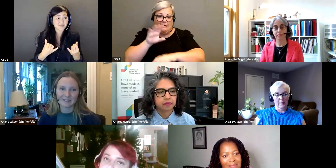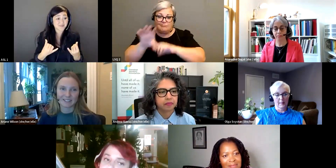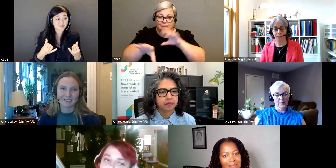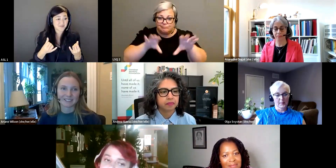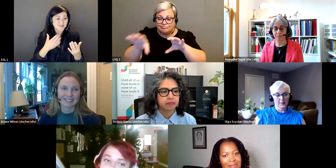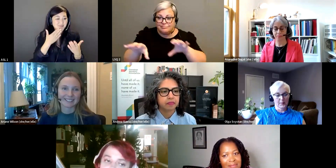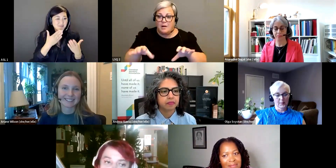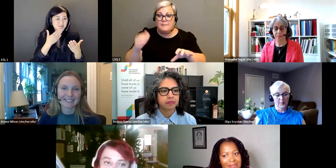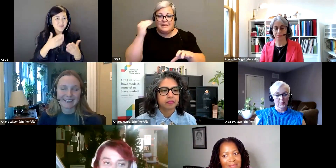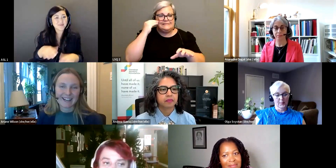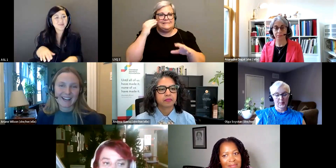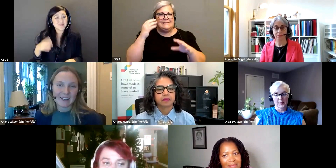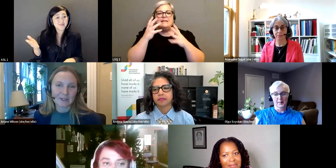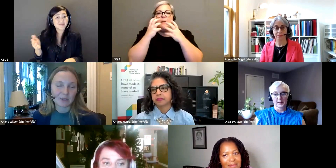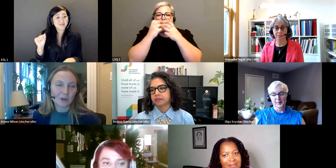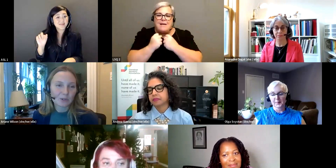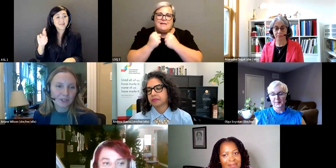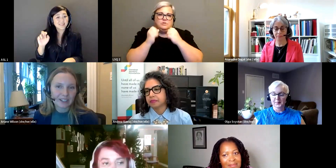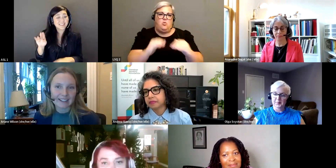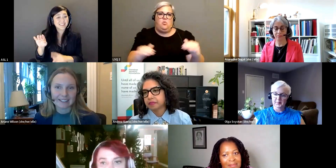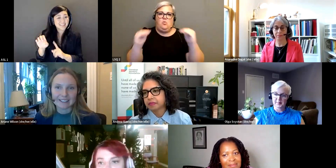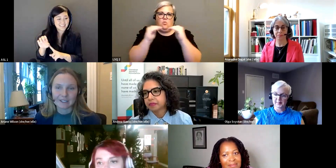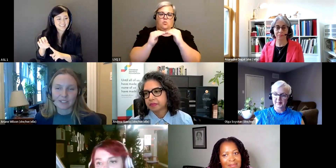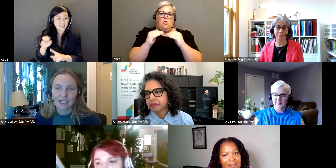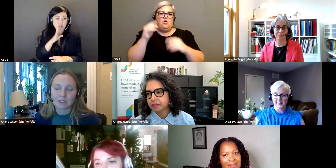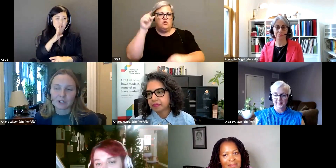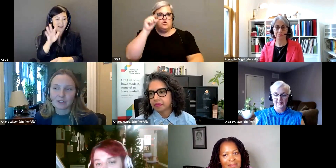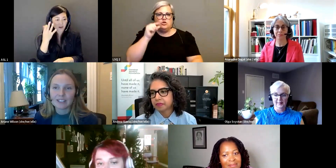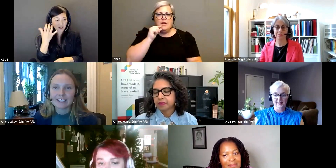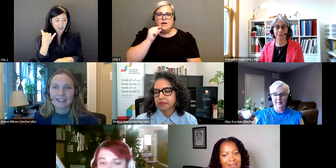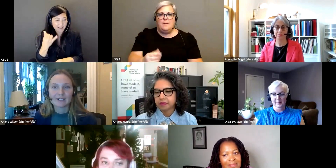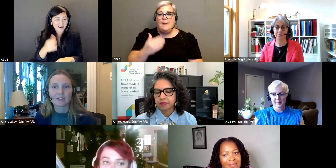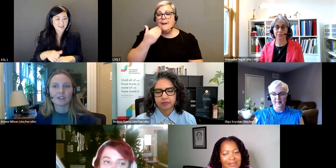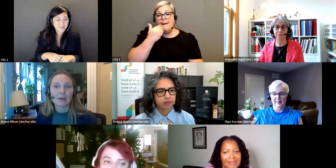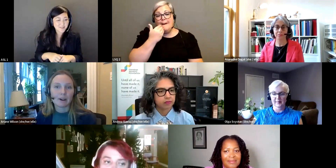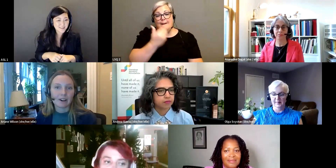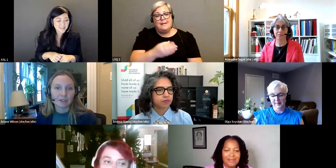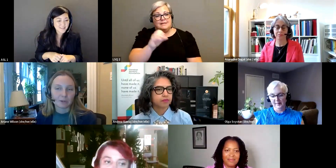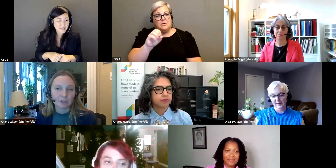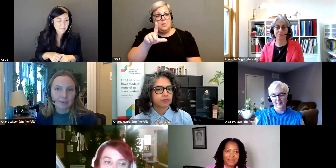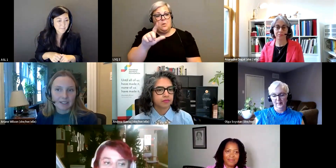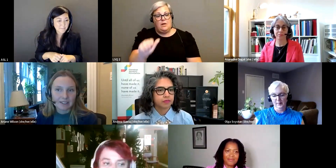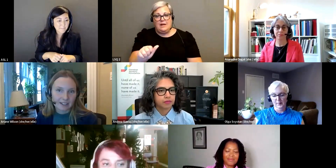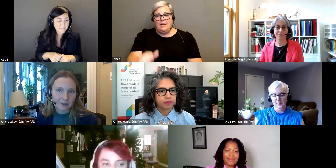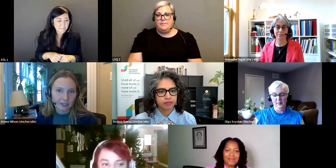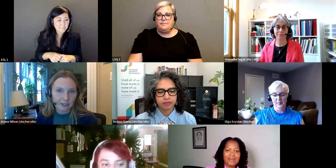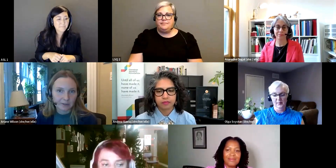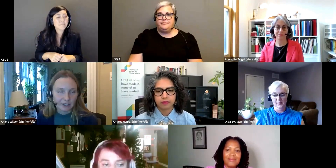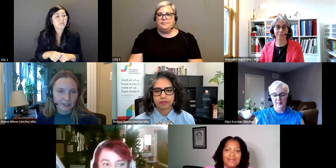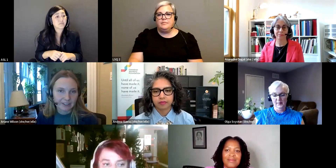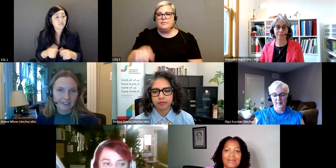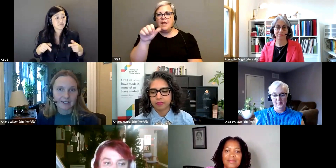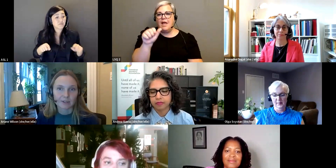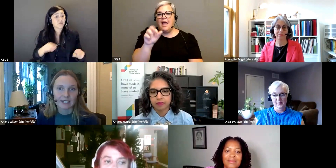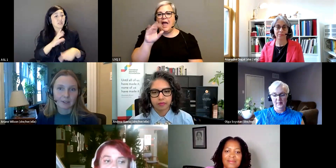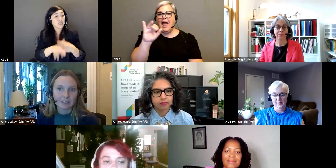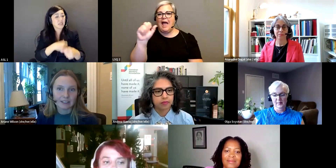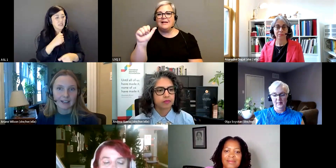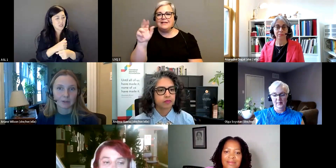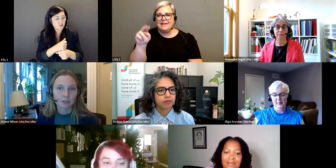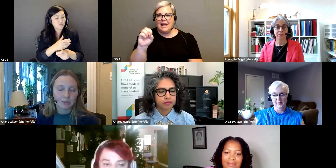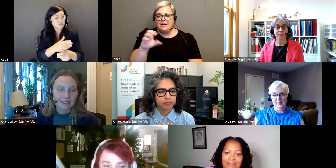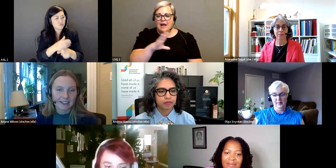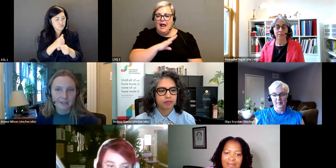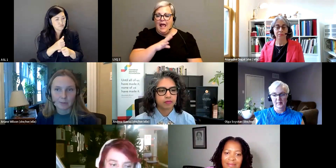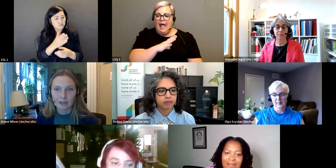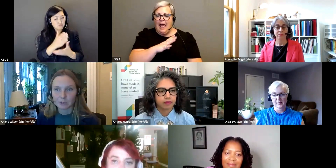matière de genre. Merci, Olga. Au cours de l'année, nous avons reçu des questions de la part de nos sympathisants francophones qui sont abonnés